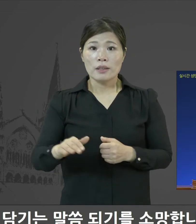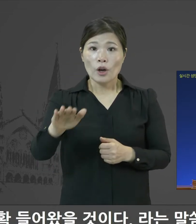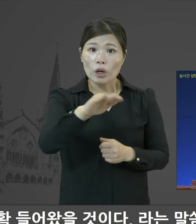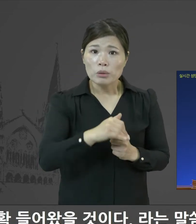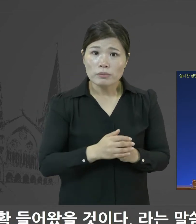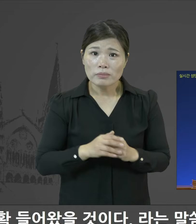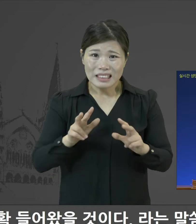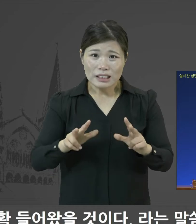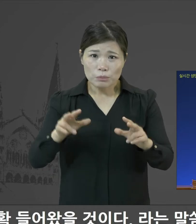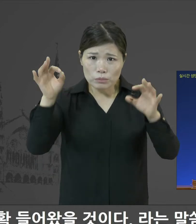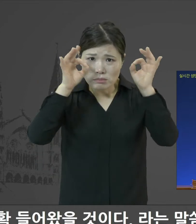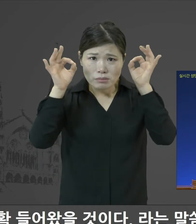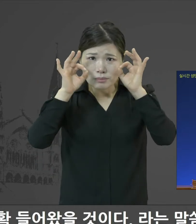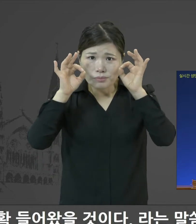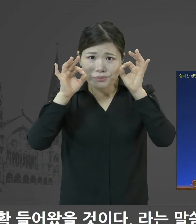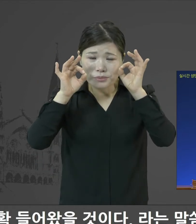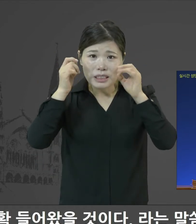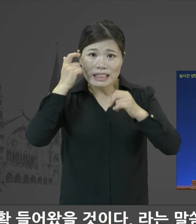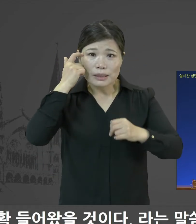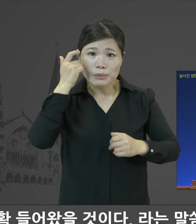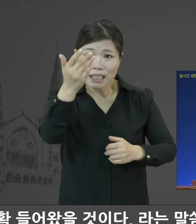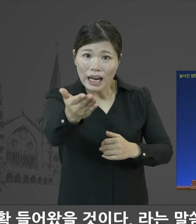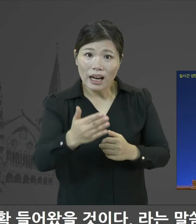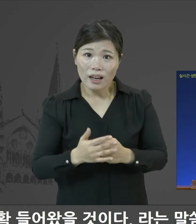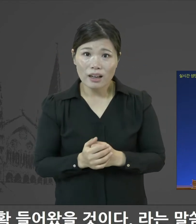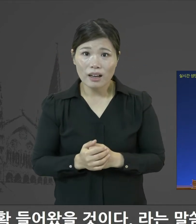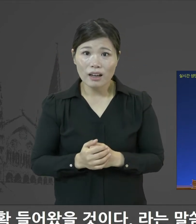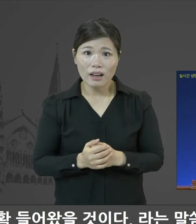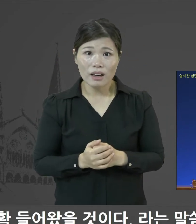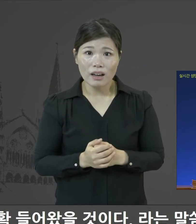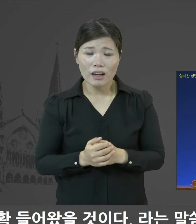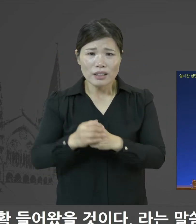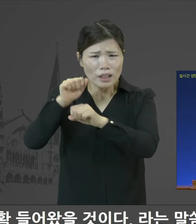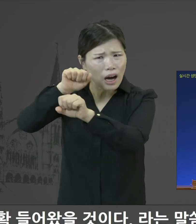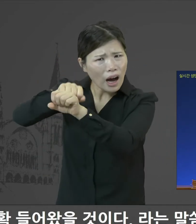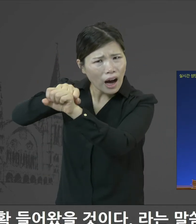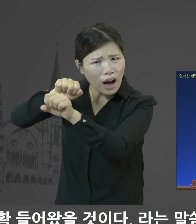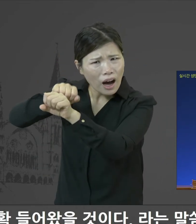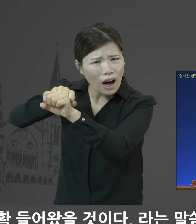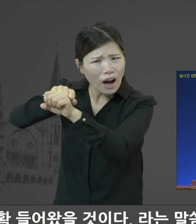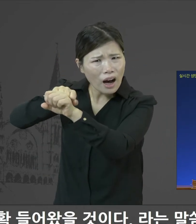계십니까? 찾고 계십니까? 두드리고 계십니까?